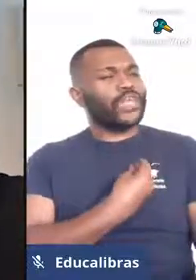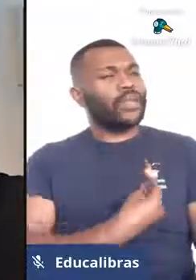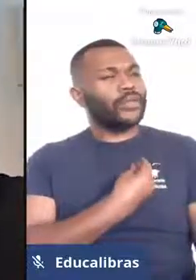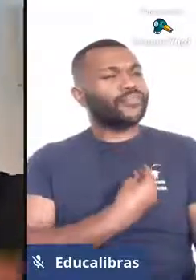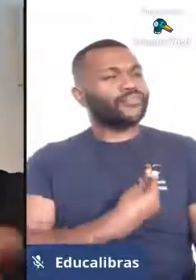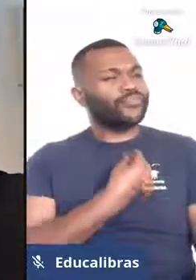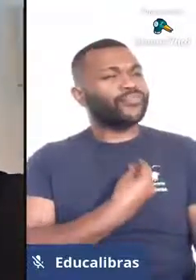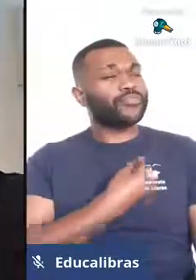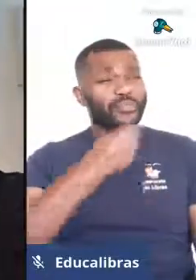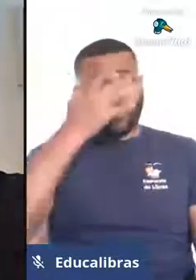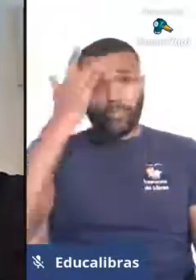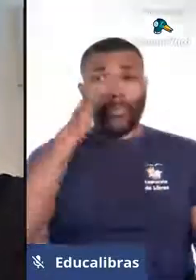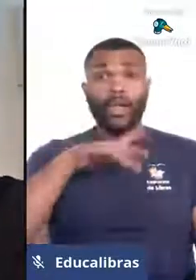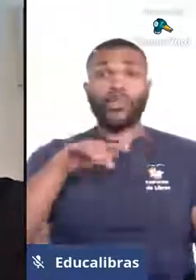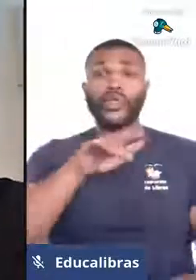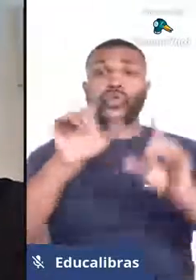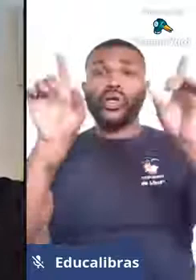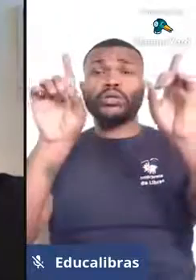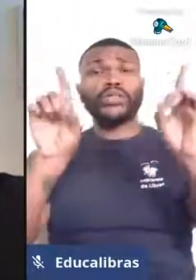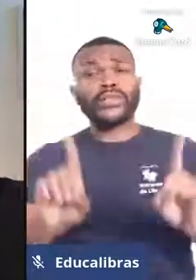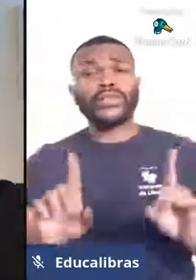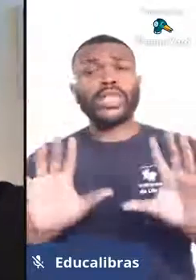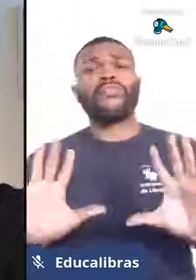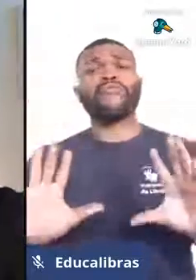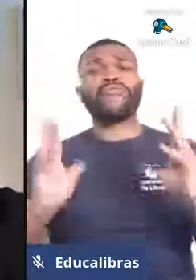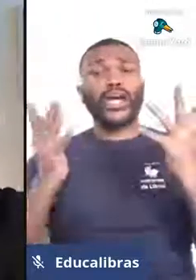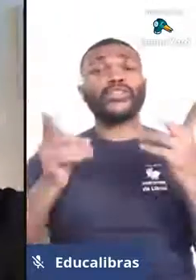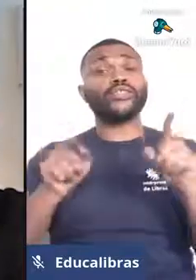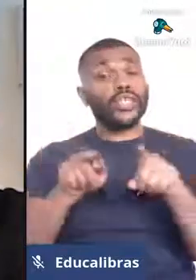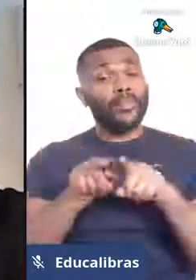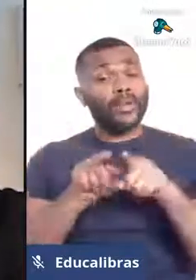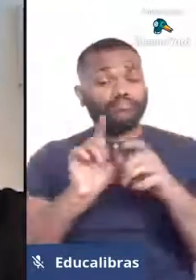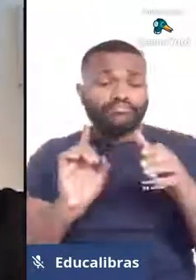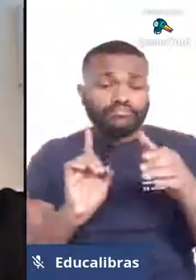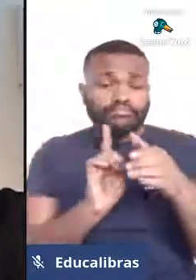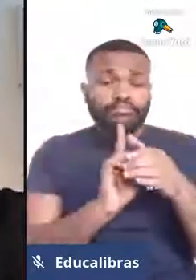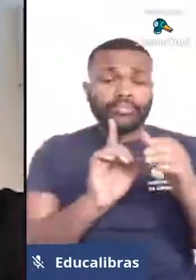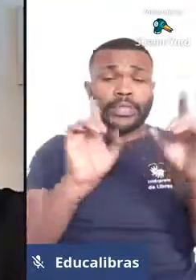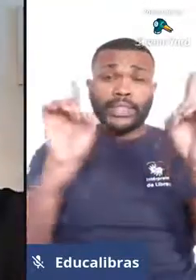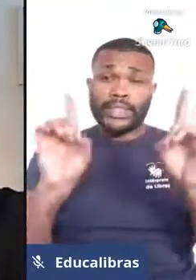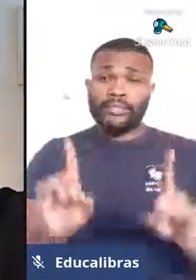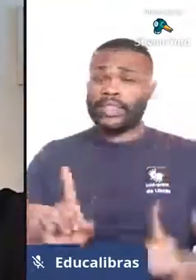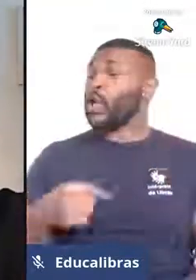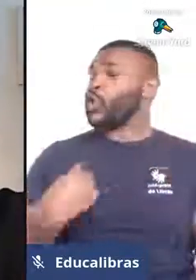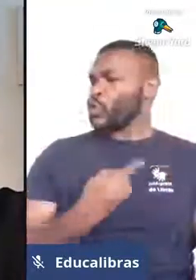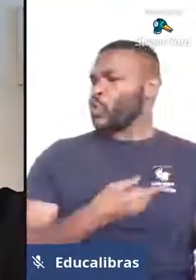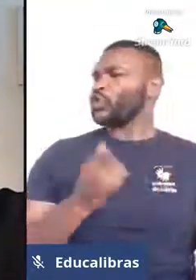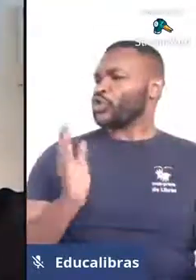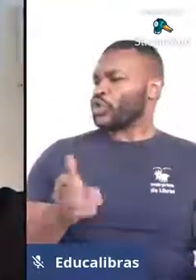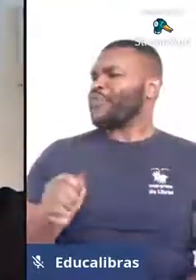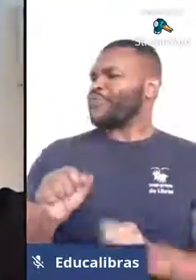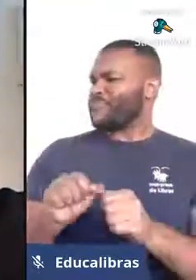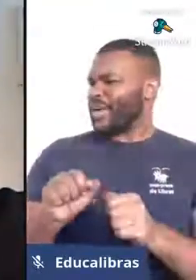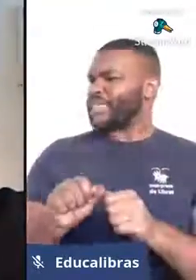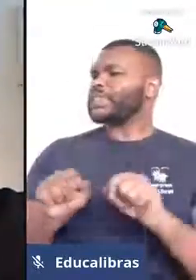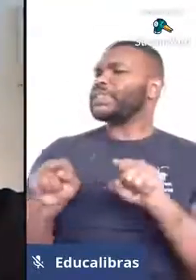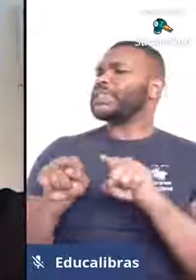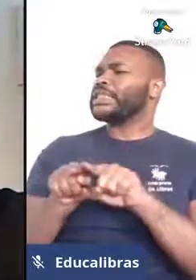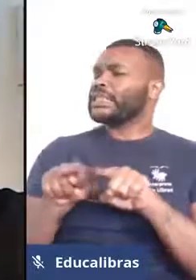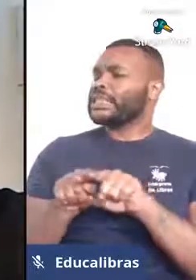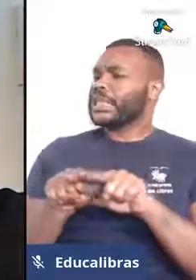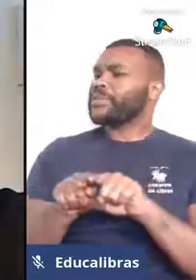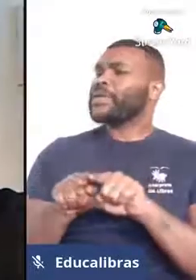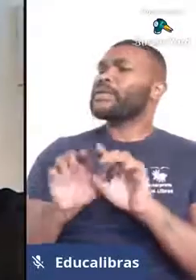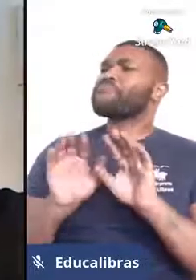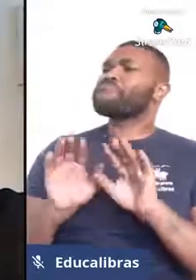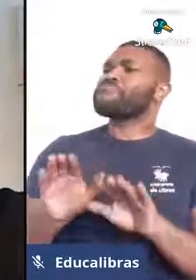com deficiência. Os festivais incluem pessoas com deficiência. A gente já faz isso, a gente faz isso também. Mas eu